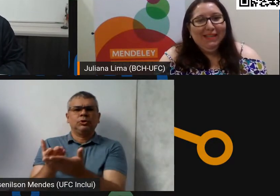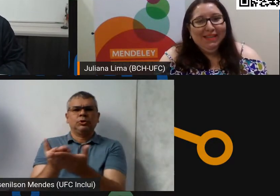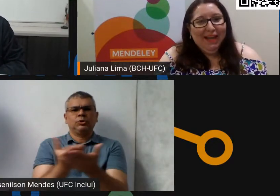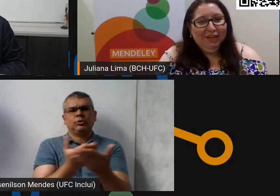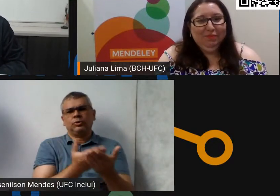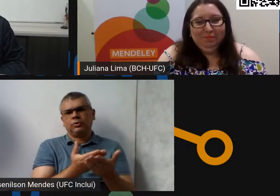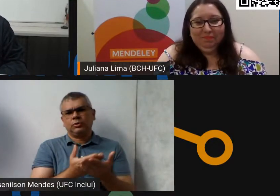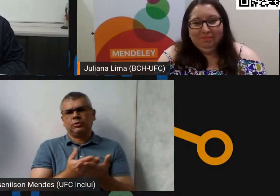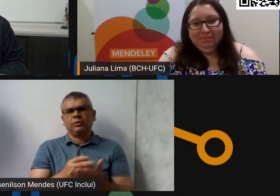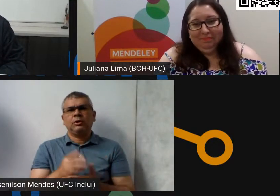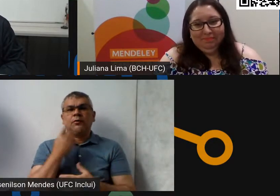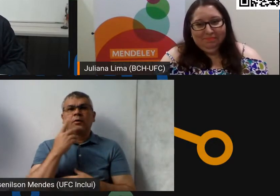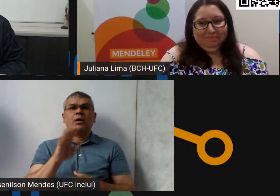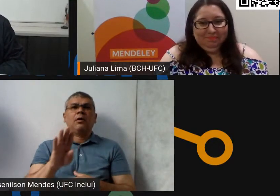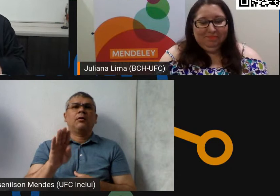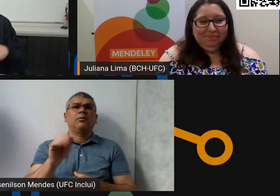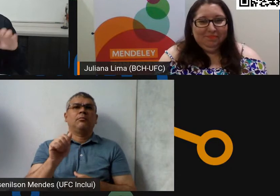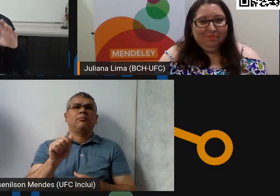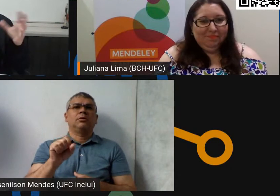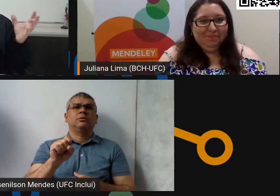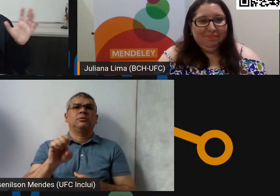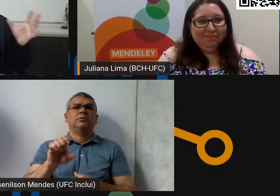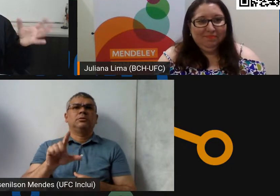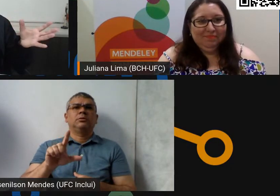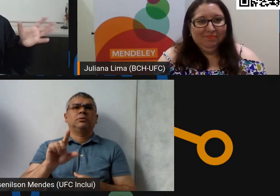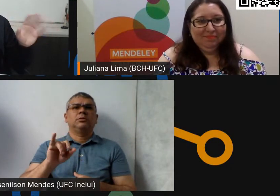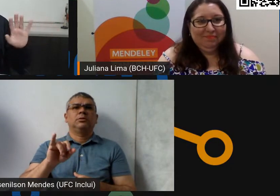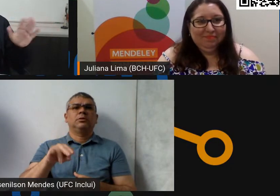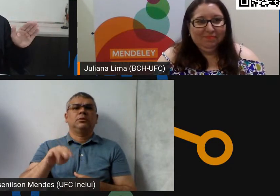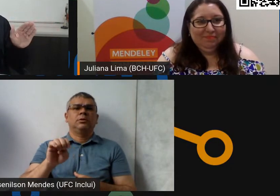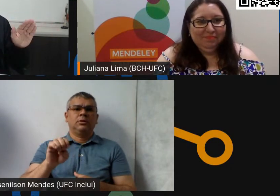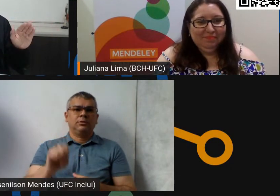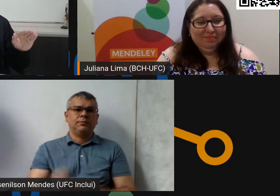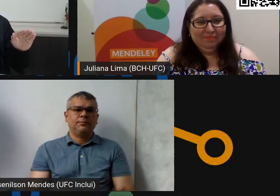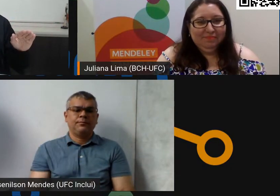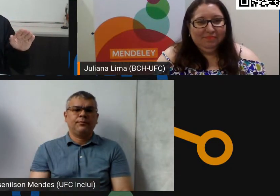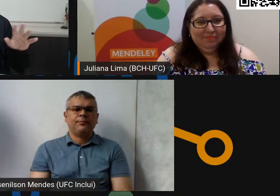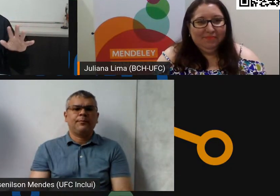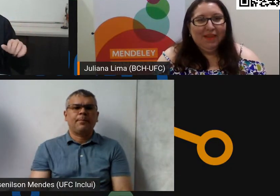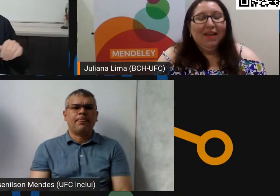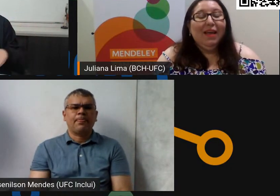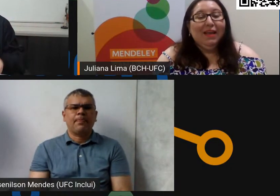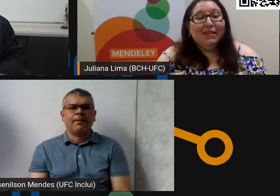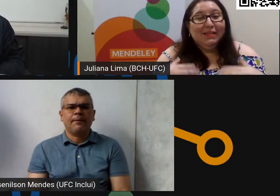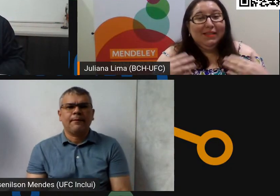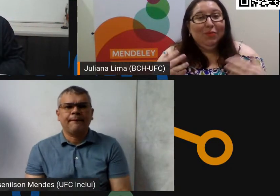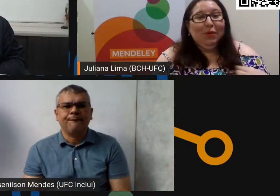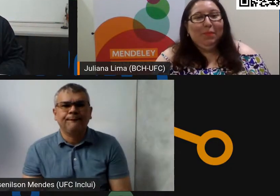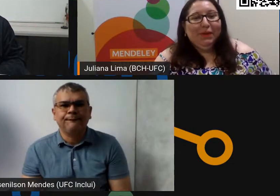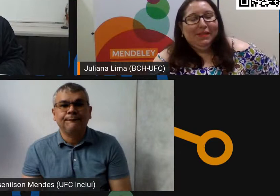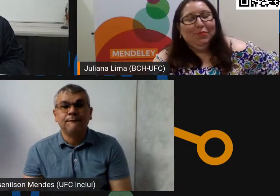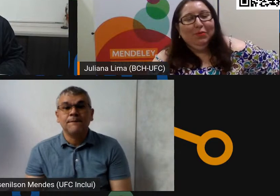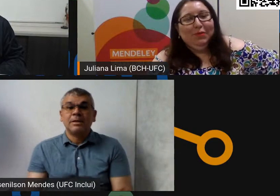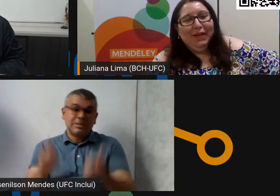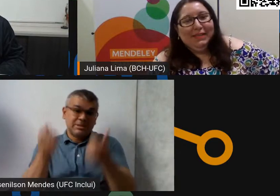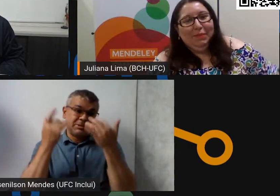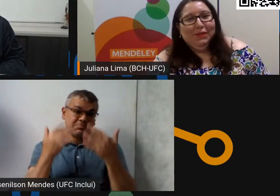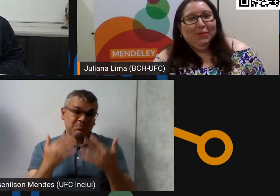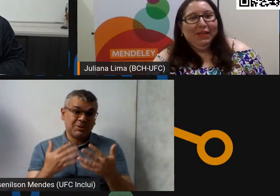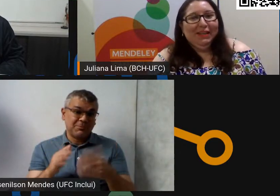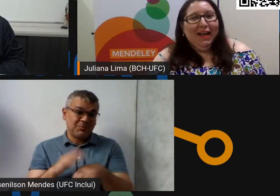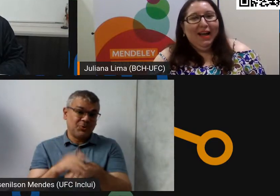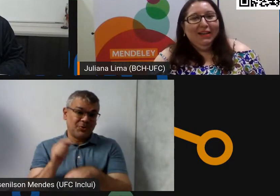artigo baseline. Eles fazem um estudo de base, espera um pouquinho, explica melhor porque eu já te respondo. Segundo